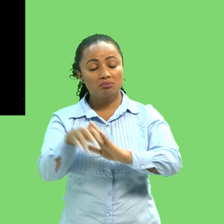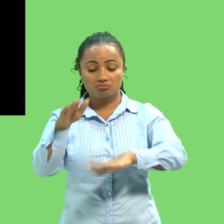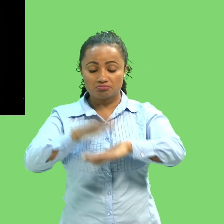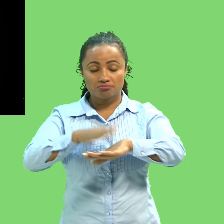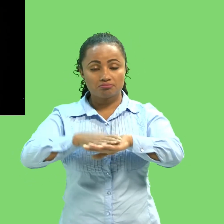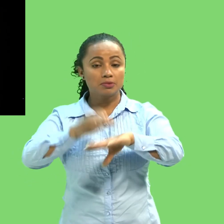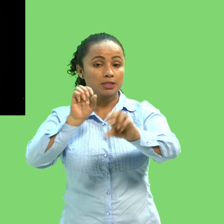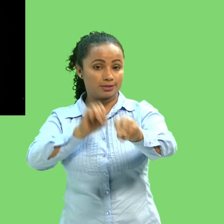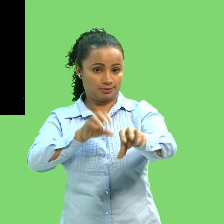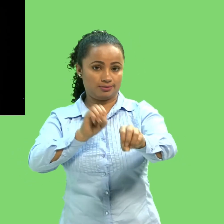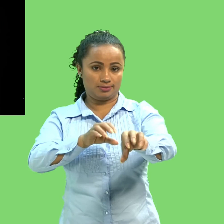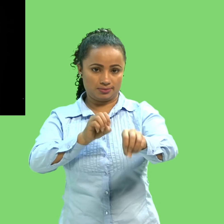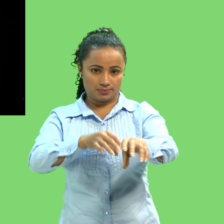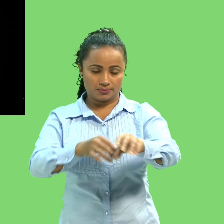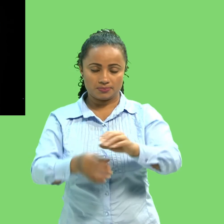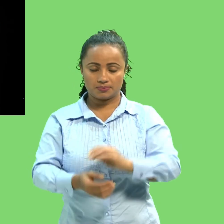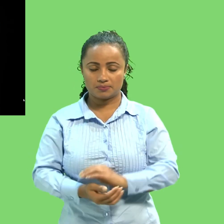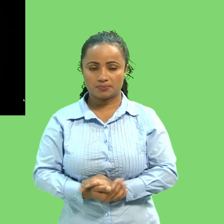Certo?